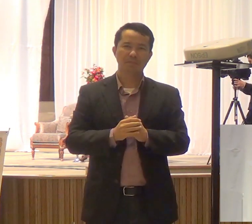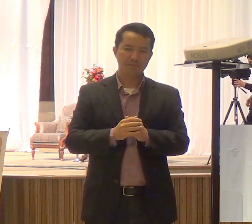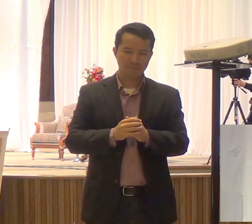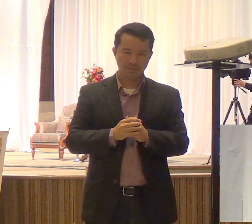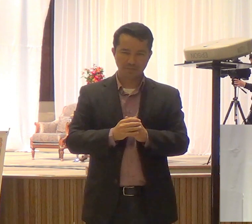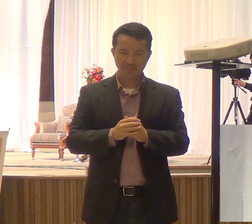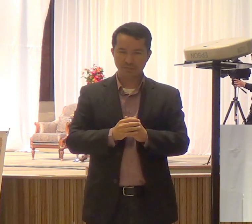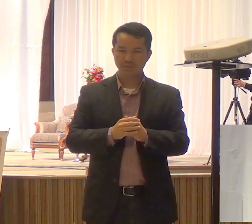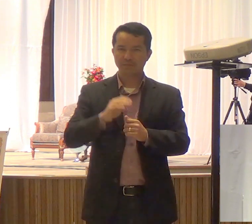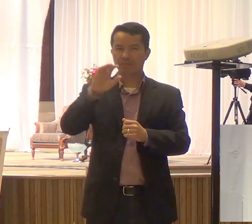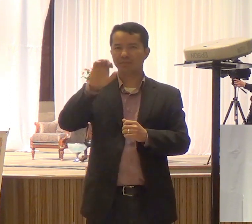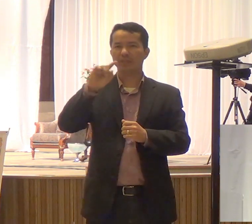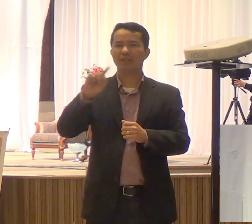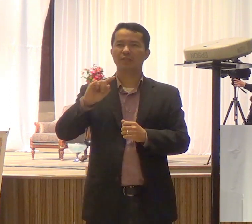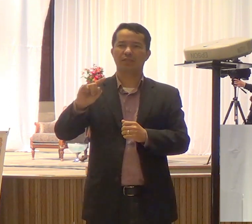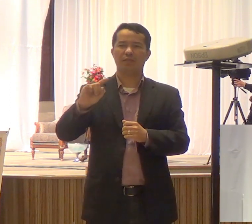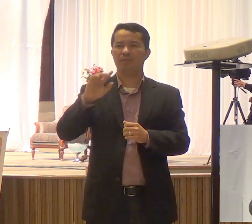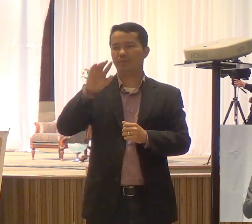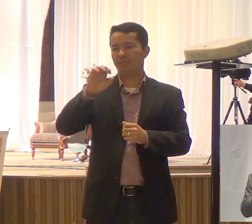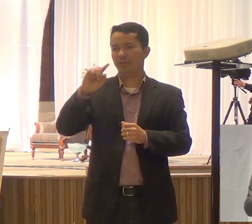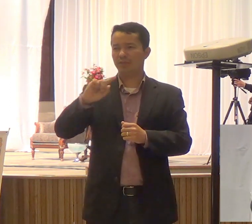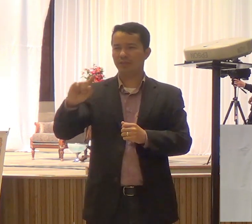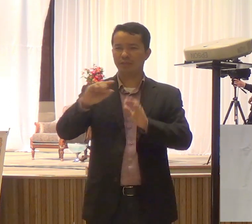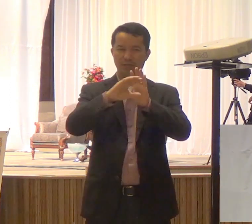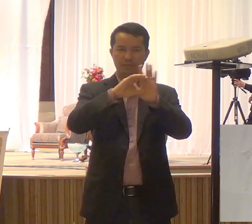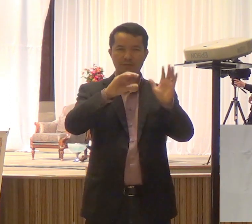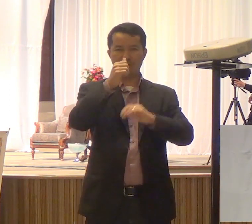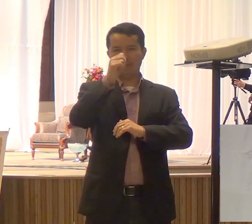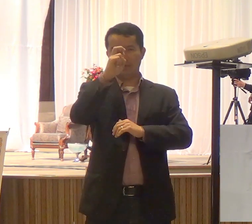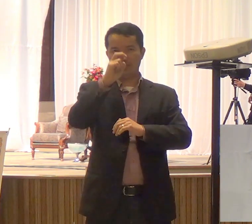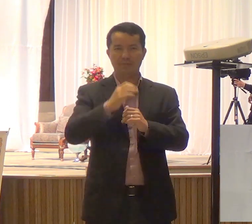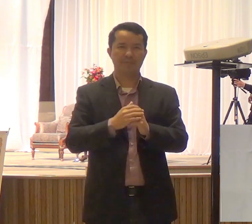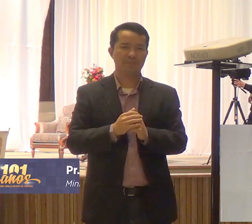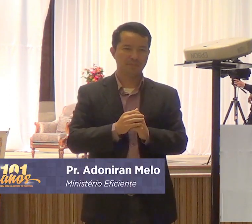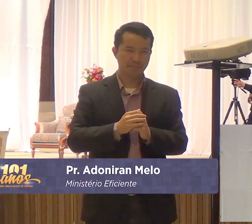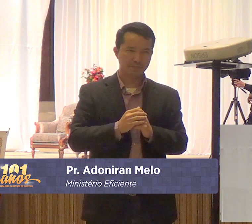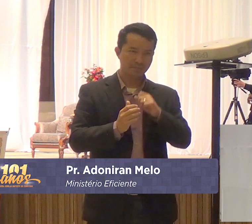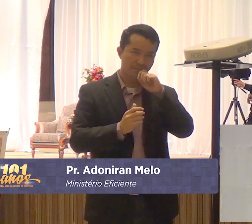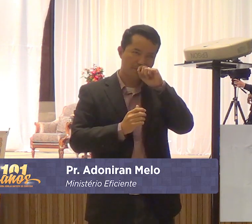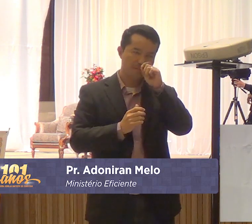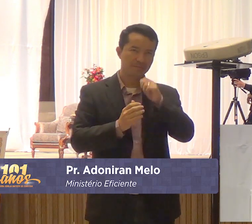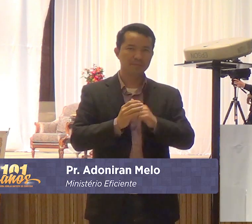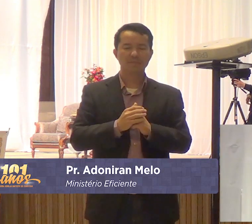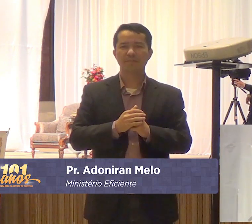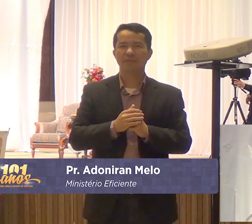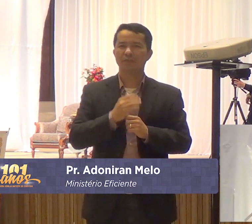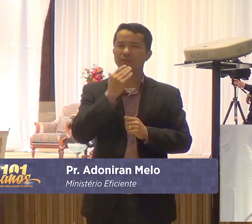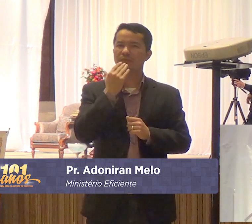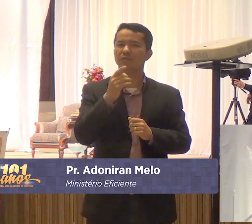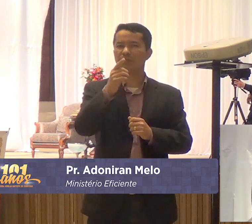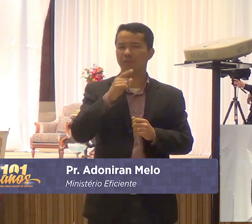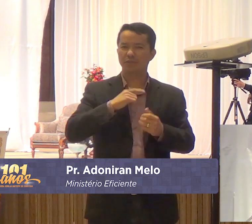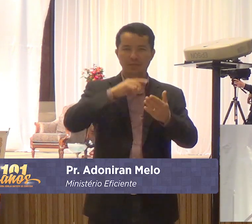no livro de Ezequiel. A gente vai estudar o capítulo 15 de Ezequiel nessa noite. E eu convido você a ler o texto